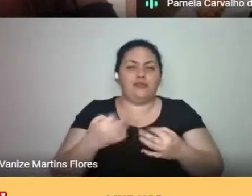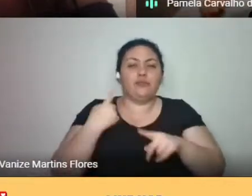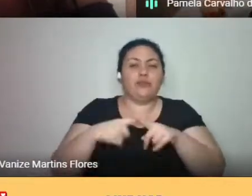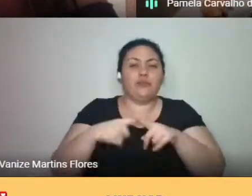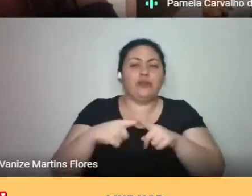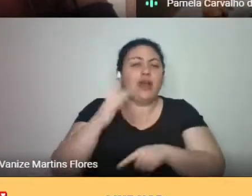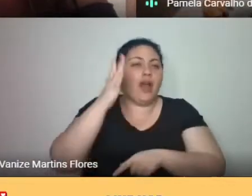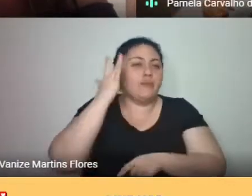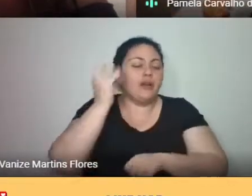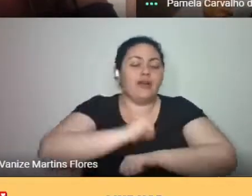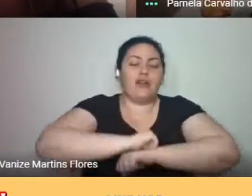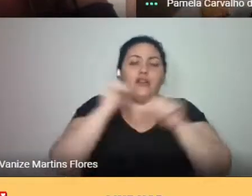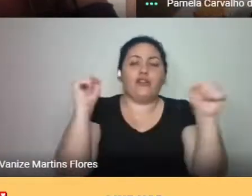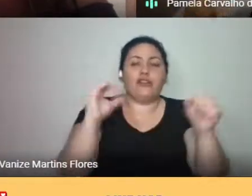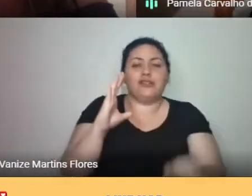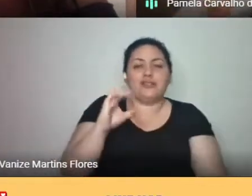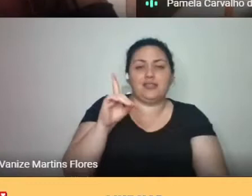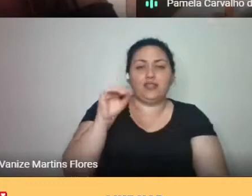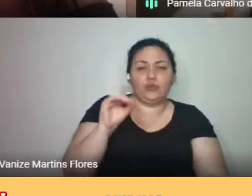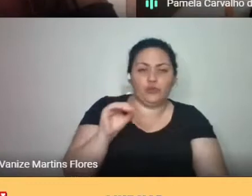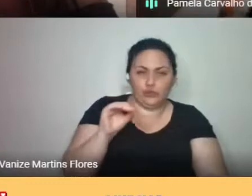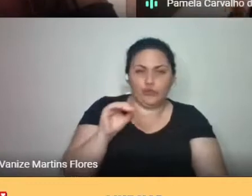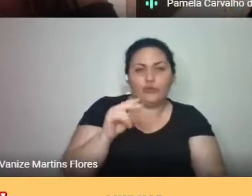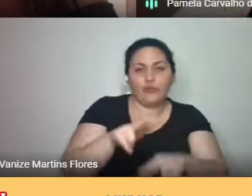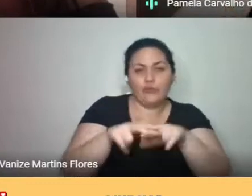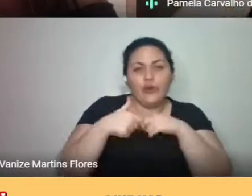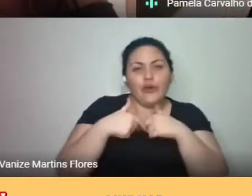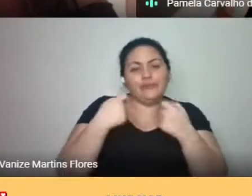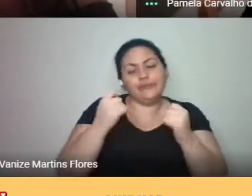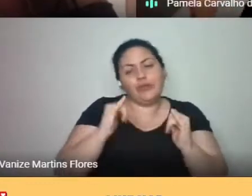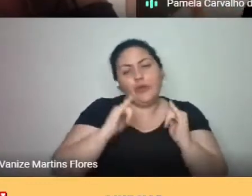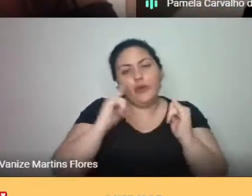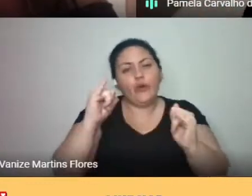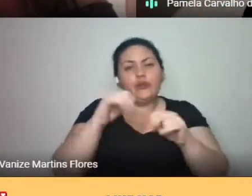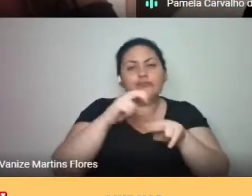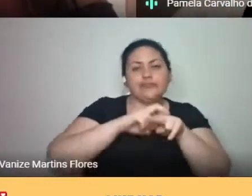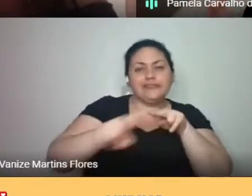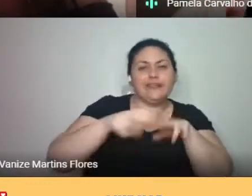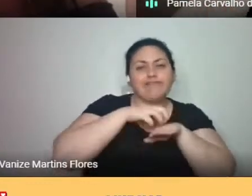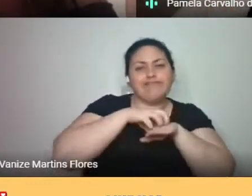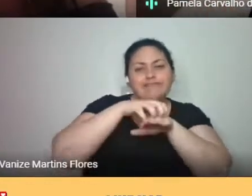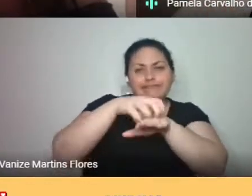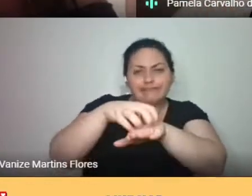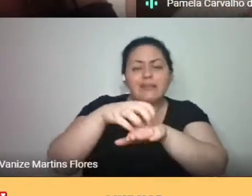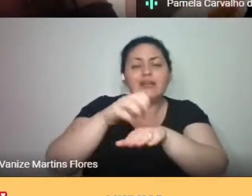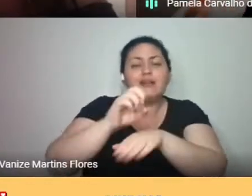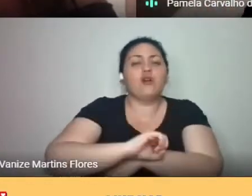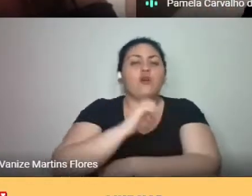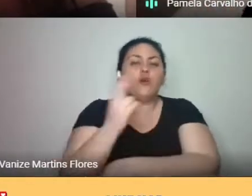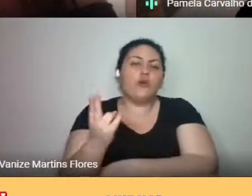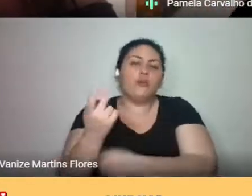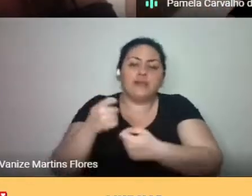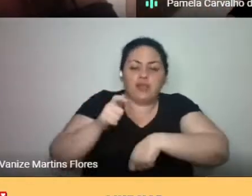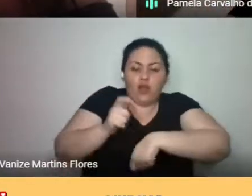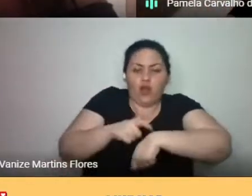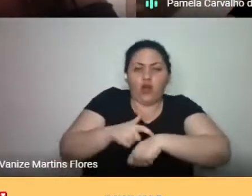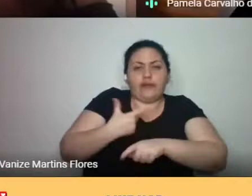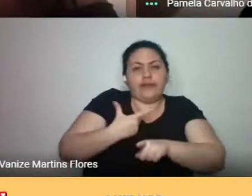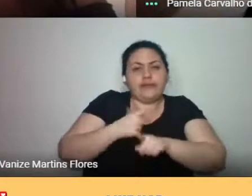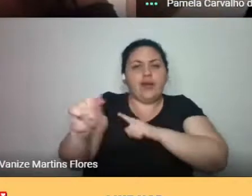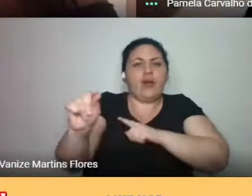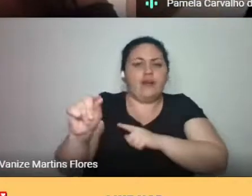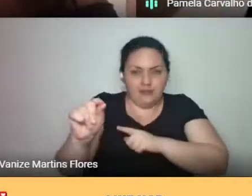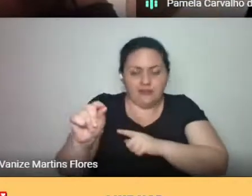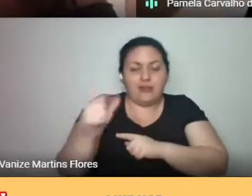cedo para pegar o transporte público em determinado horário, ou que eu tinha que sair de casa em determinado horário para conseguir chegar